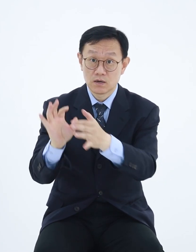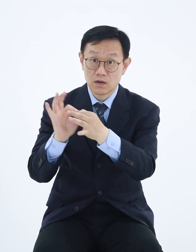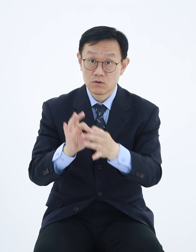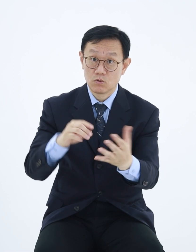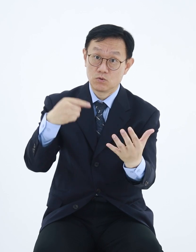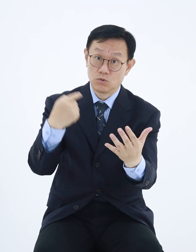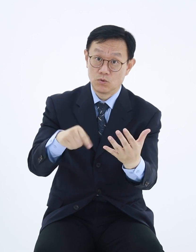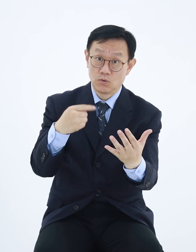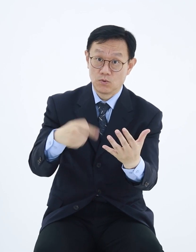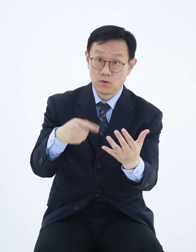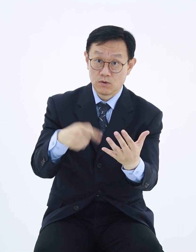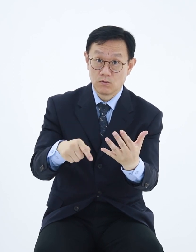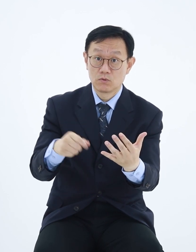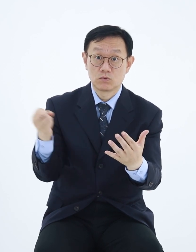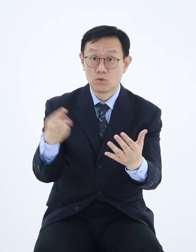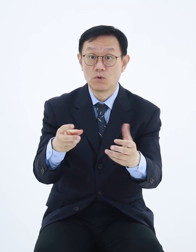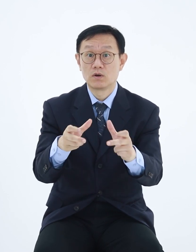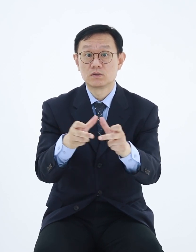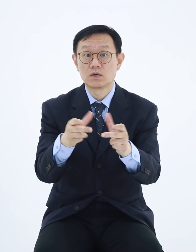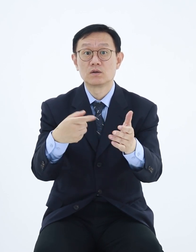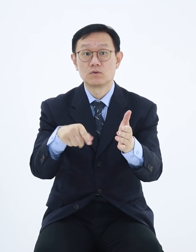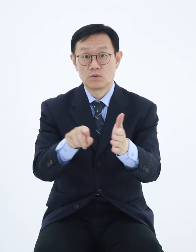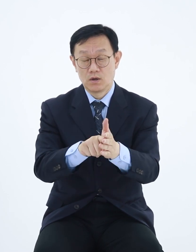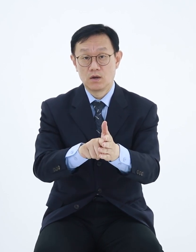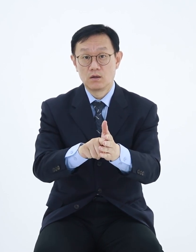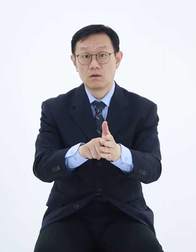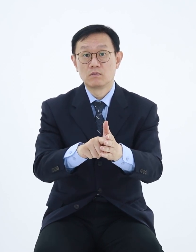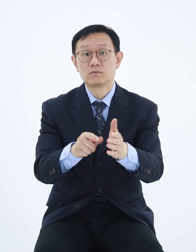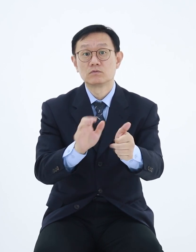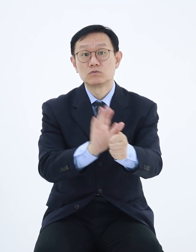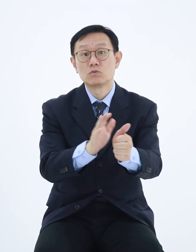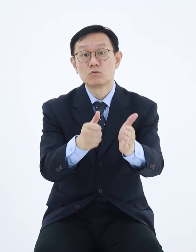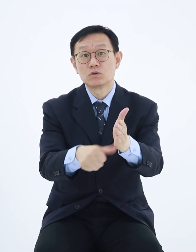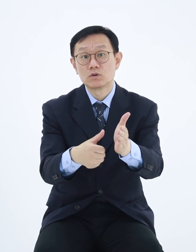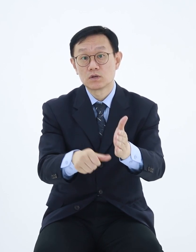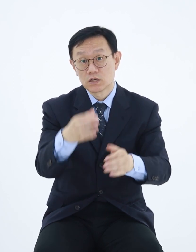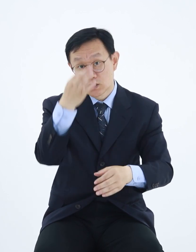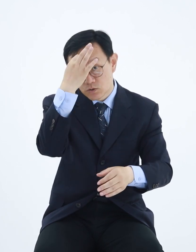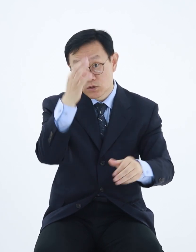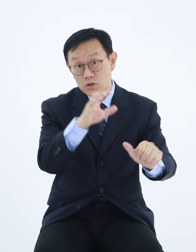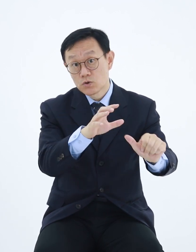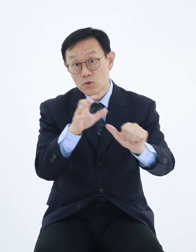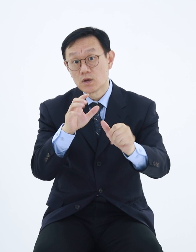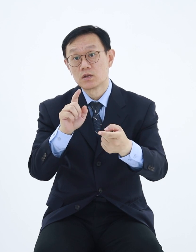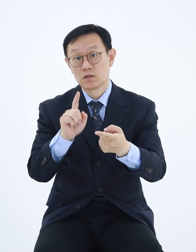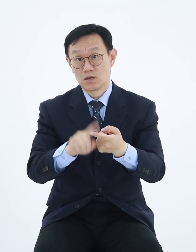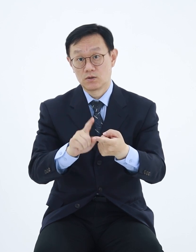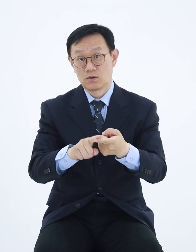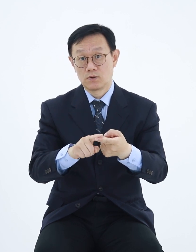개발하며 장애인을 위하여 고안된 보조기구와 기술의 이용 가능성을 숙지하고 사용을 촉진해야